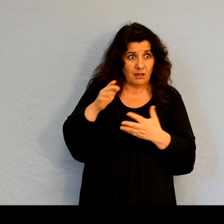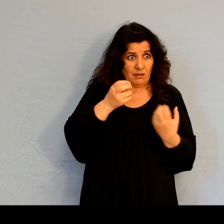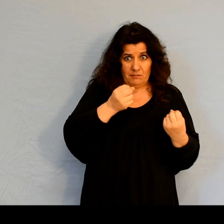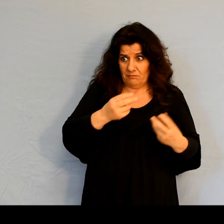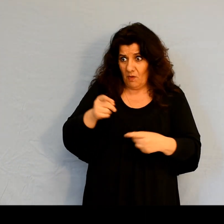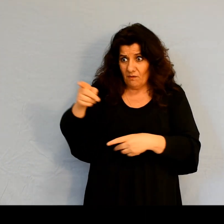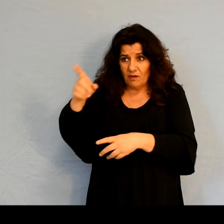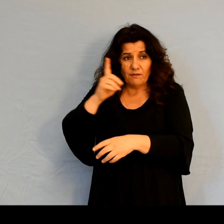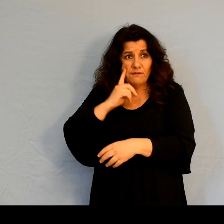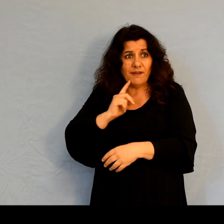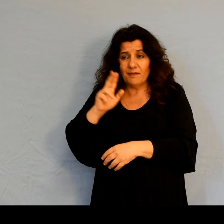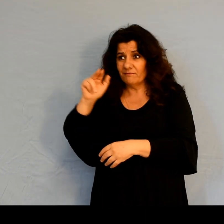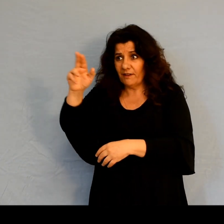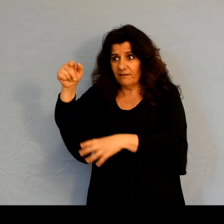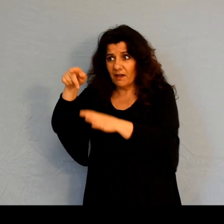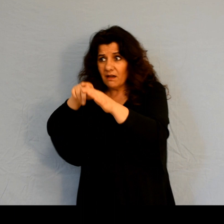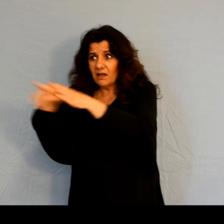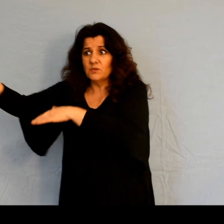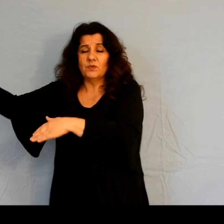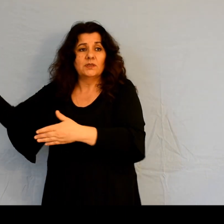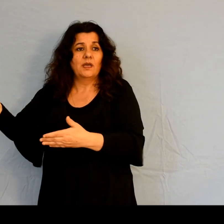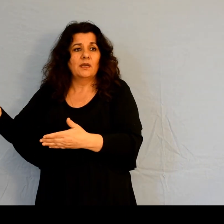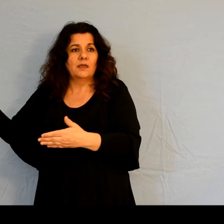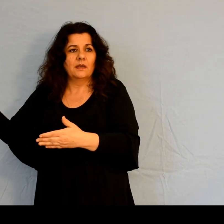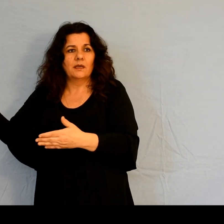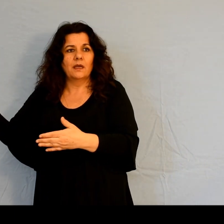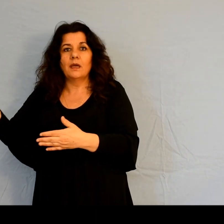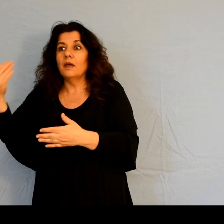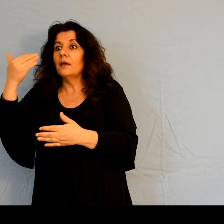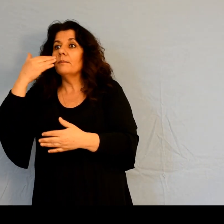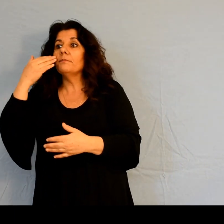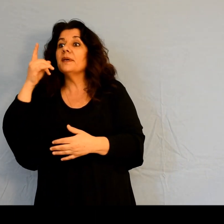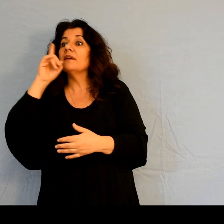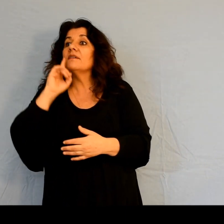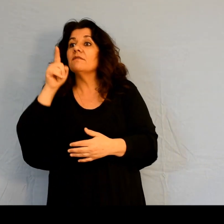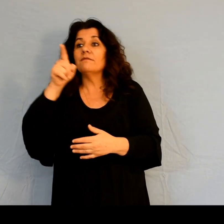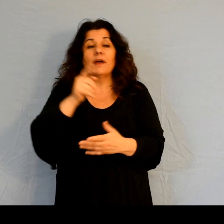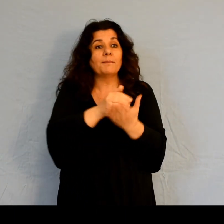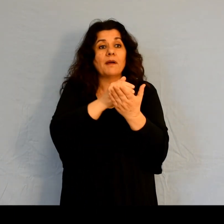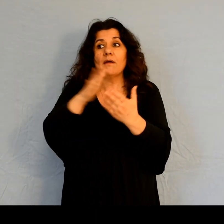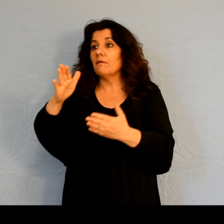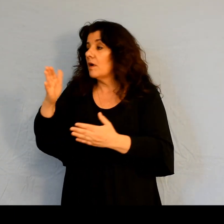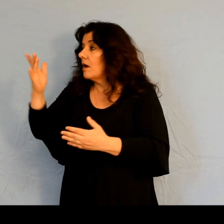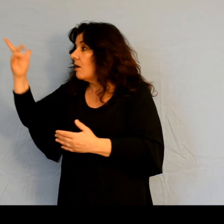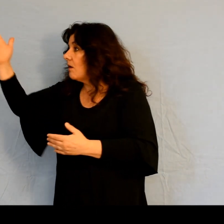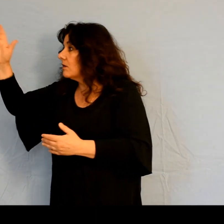Et si quelqu'un épouse une femme renvoyée, il est adultère.